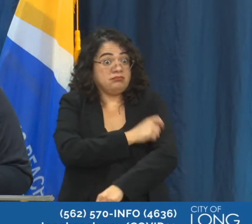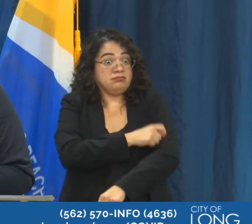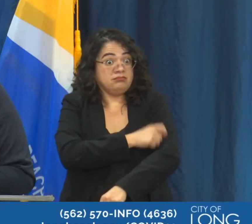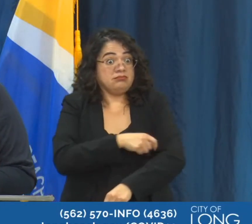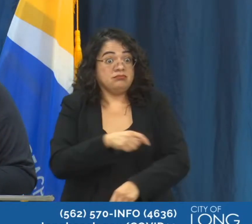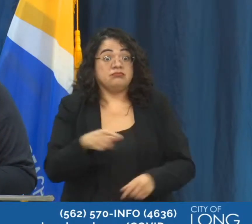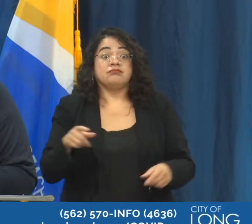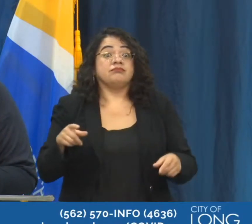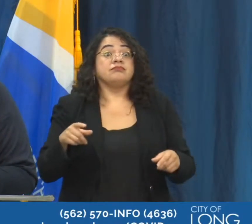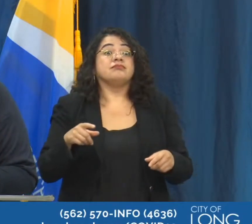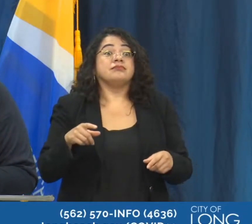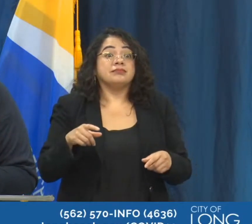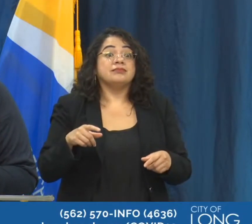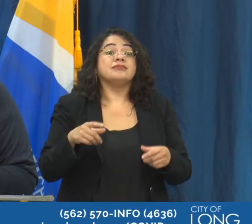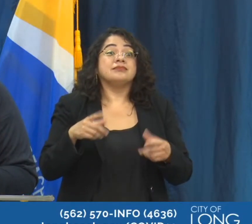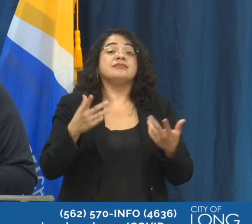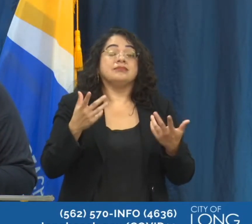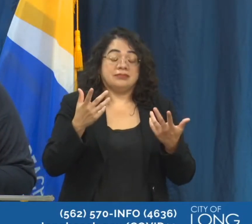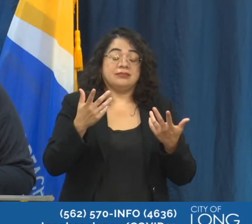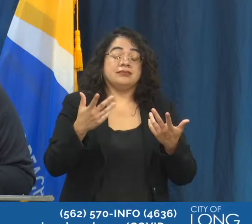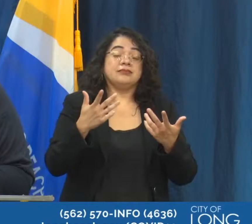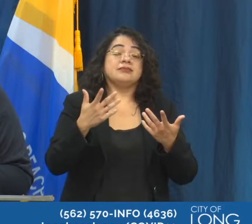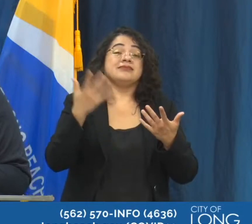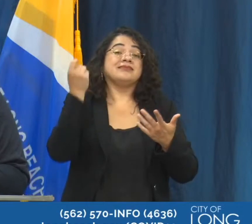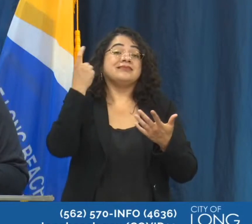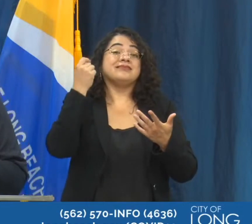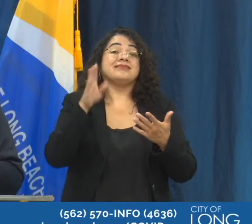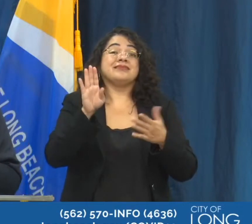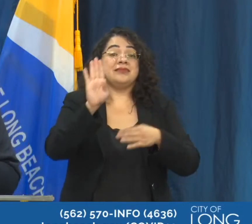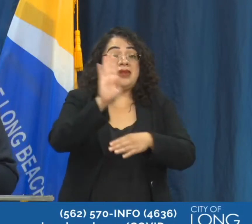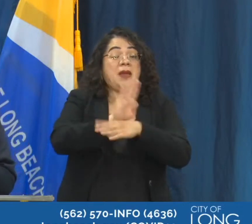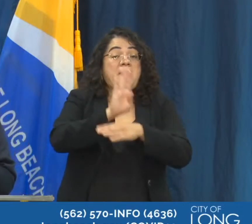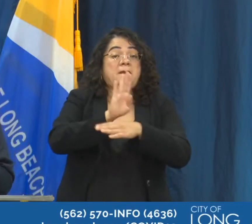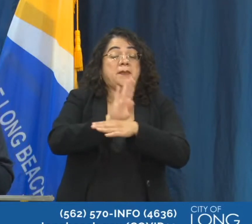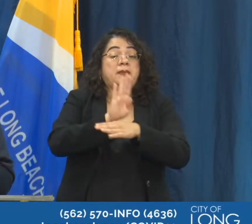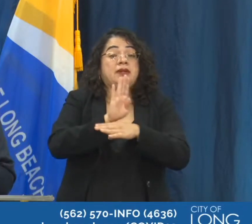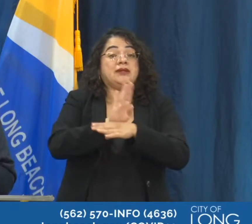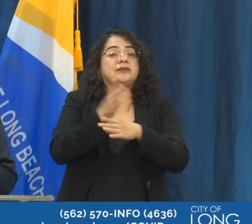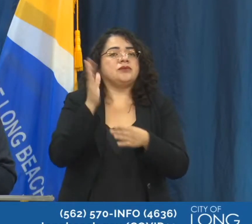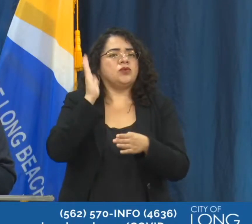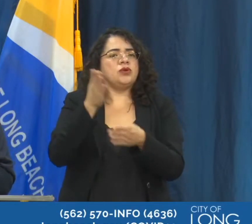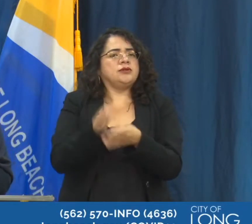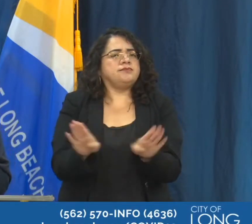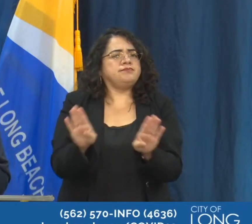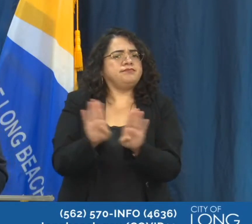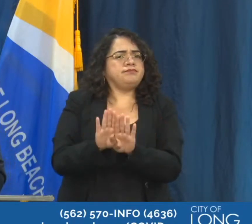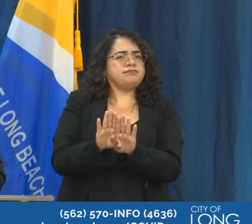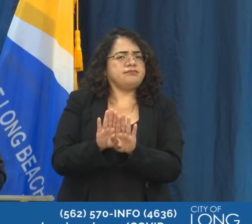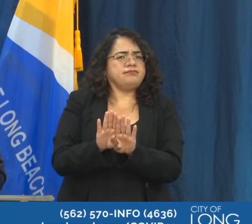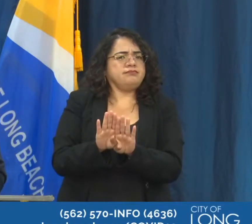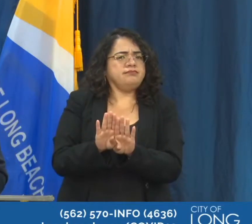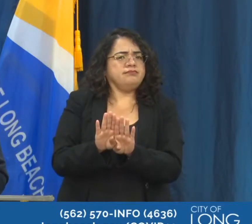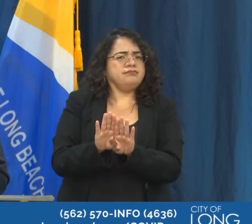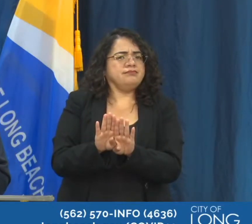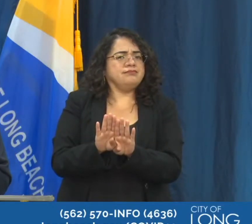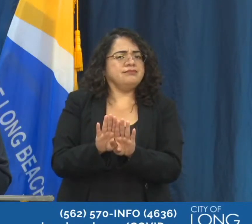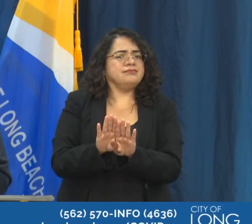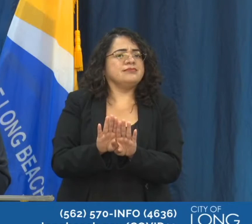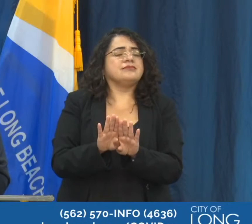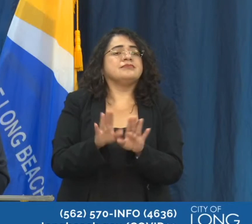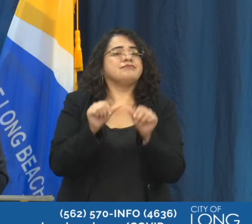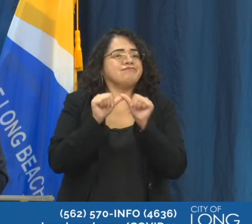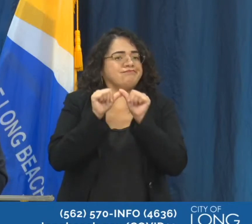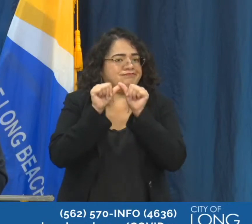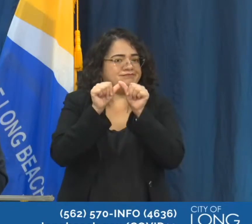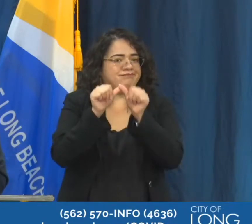a un los negocios cerrados que seguirán cerrados después de las entre las próximas semanas